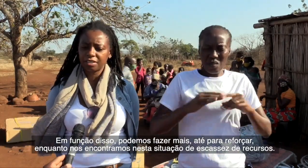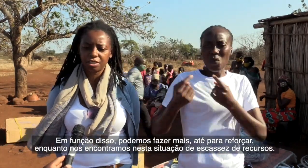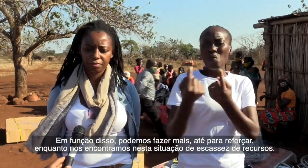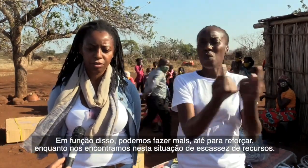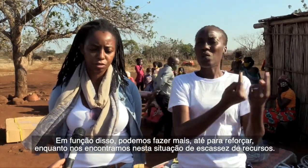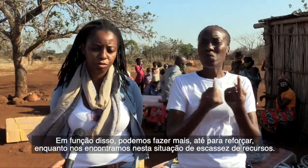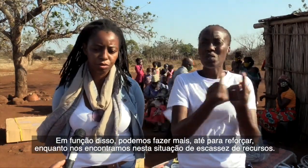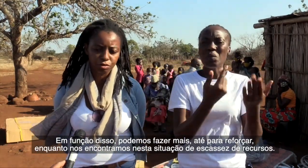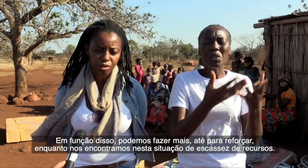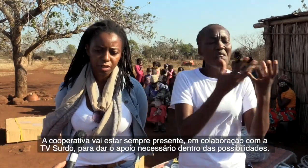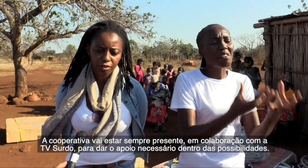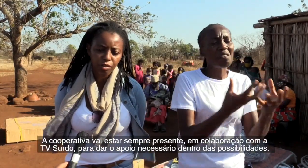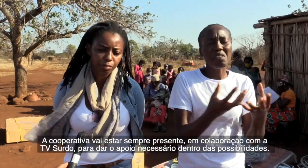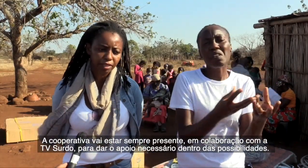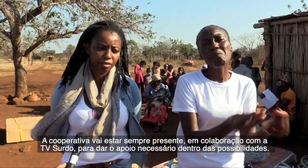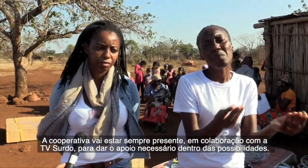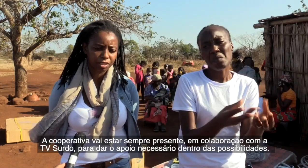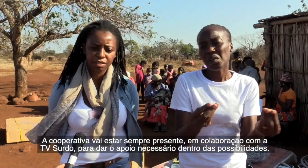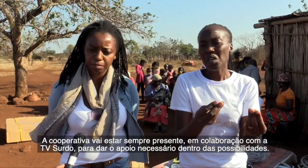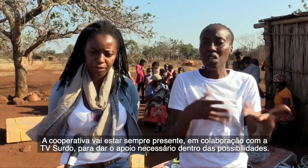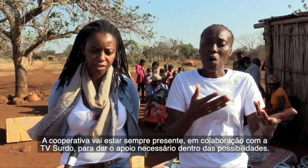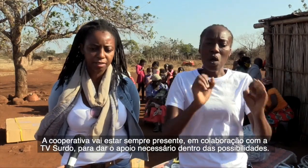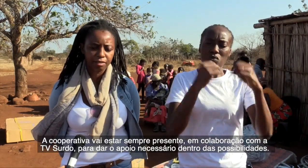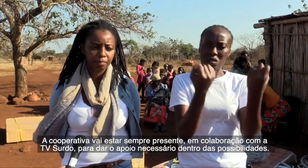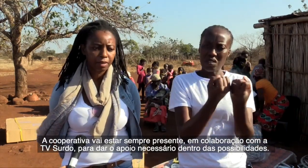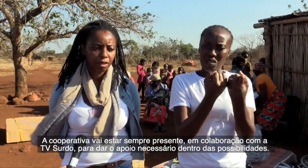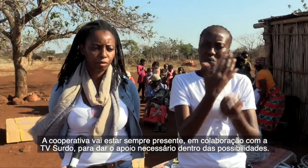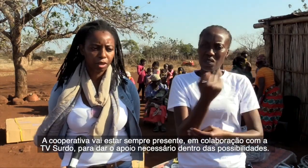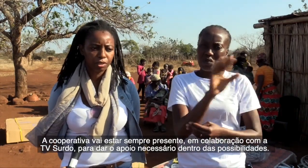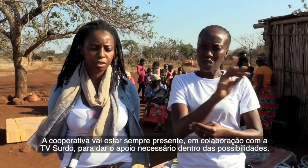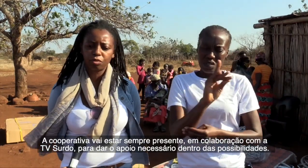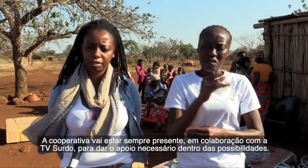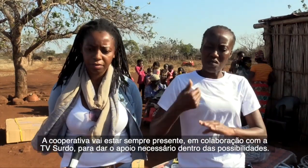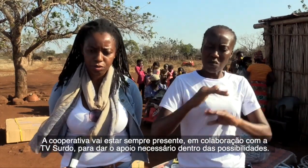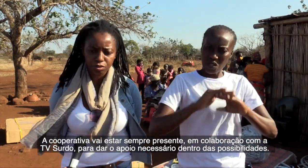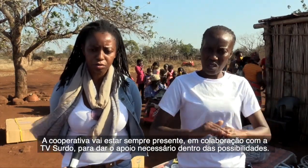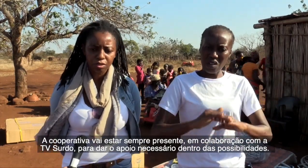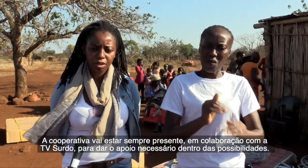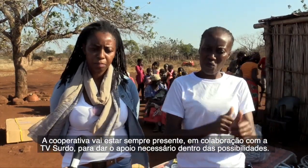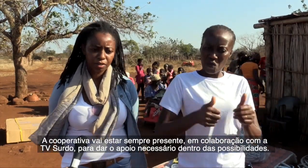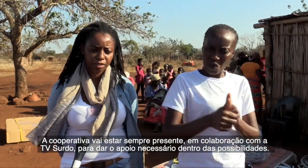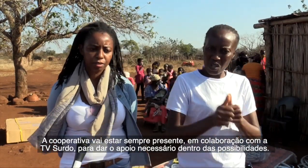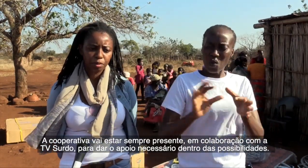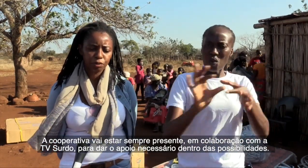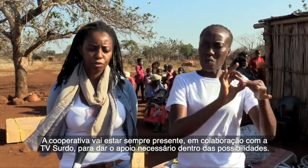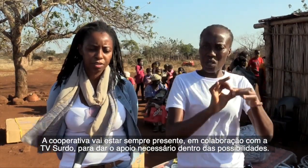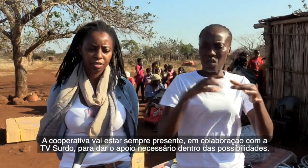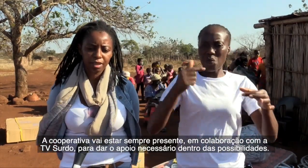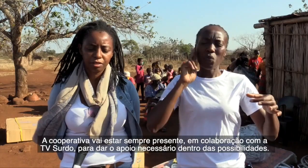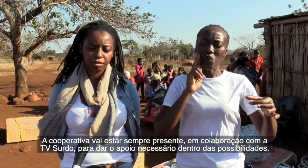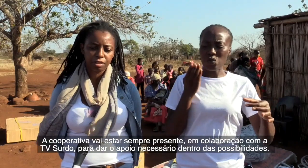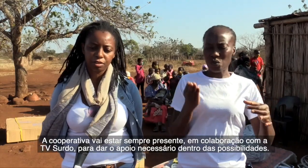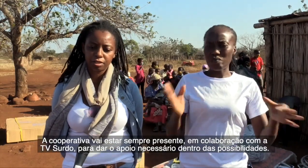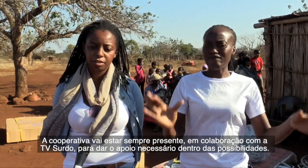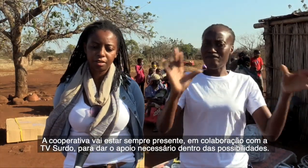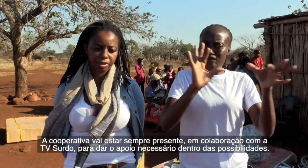há escassez de vários recursos. Então a cooperativa vai estar sempre presente, em colaboração com a TV Surdo, a poder dar o apoio